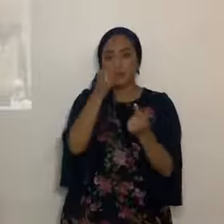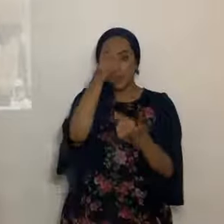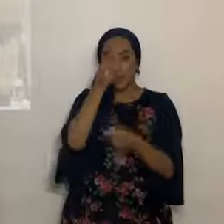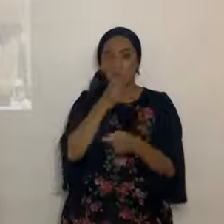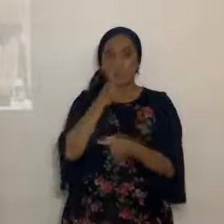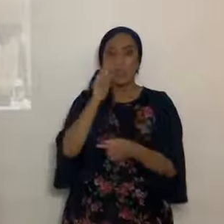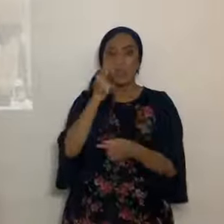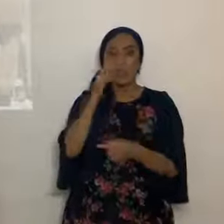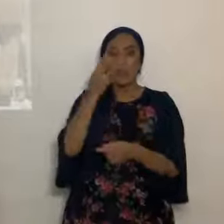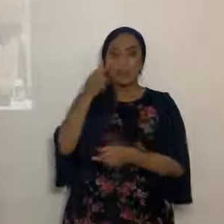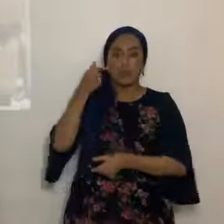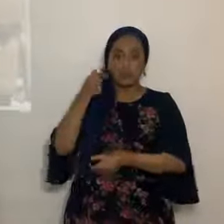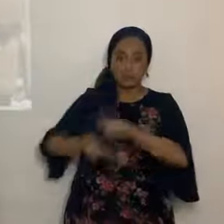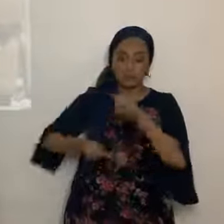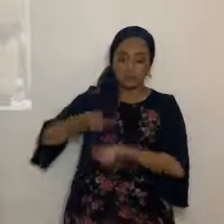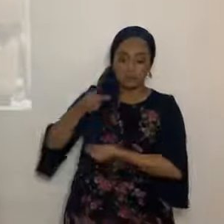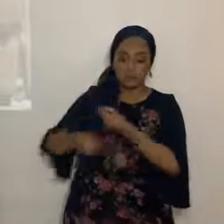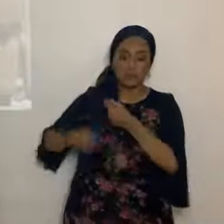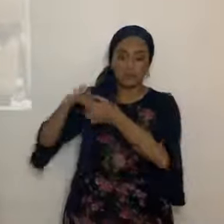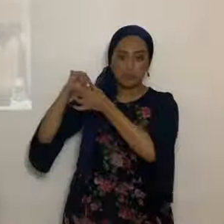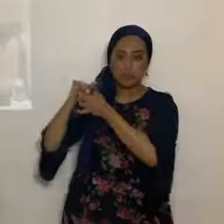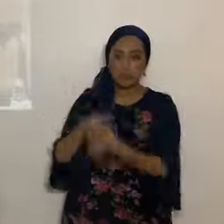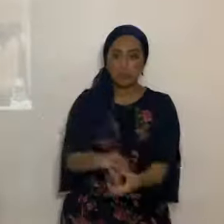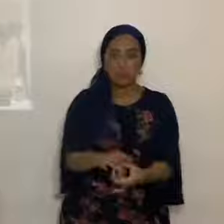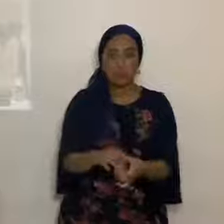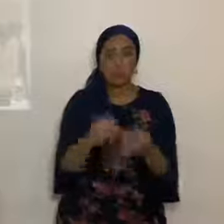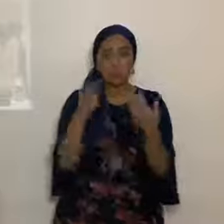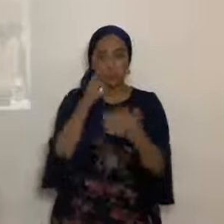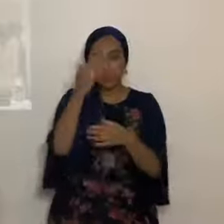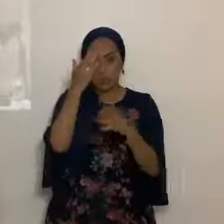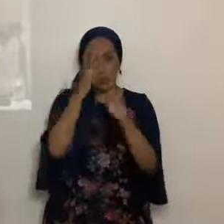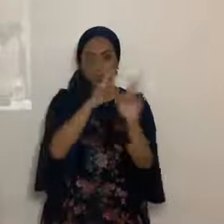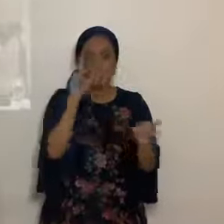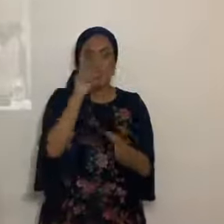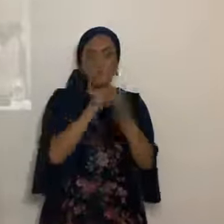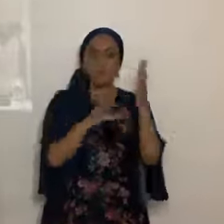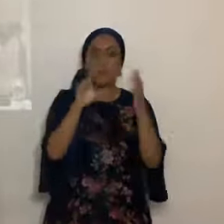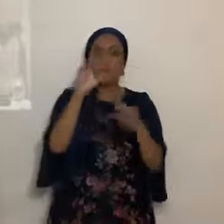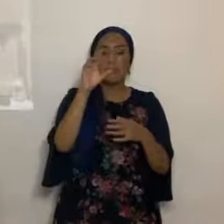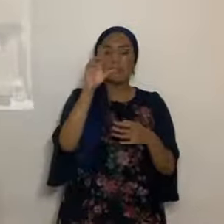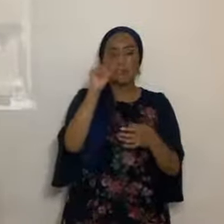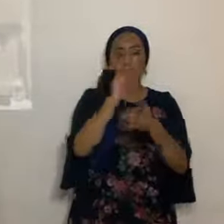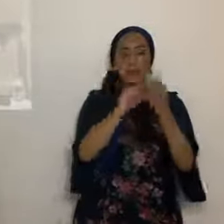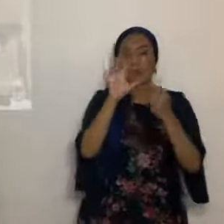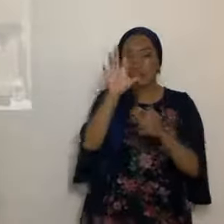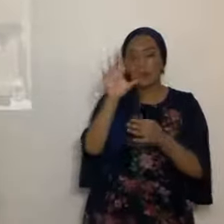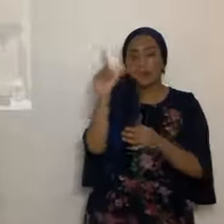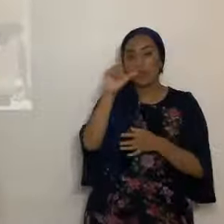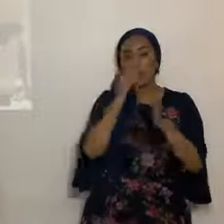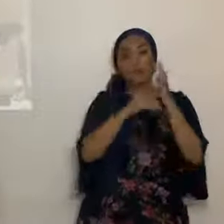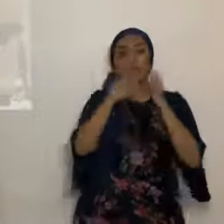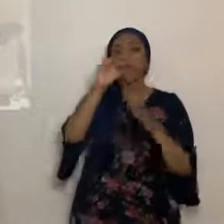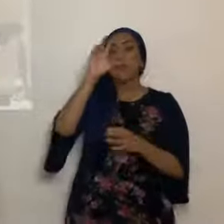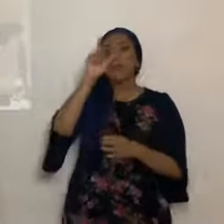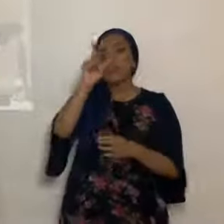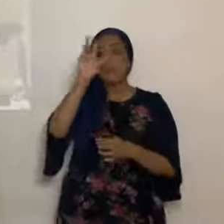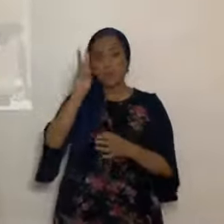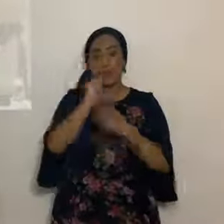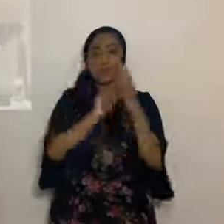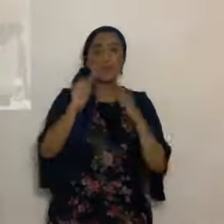4ª generación. Anoten la cita, eso ya se lo saben. Levítico 20, verso 5. Y en Levítico 26,